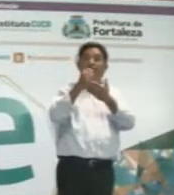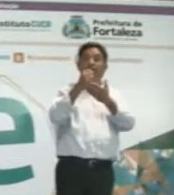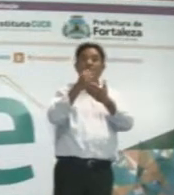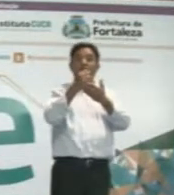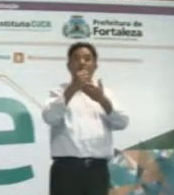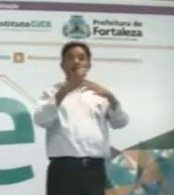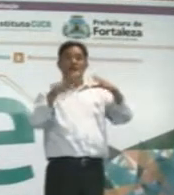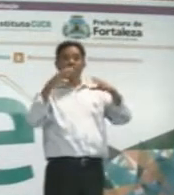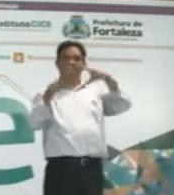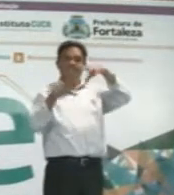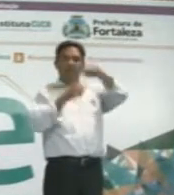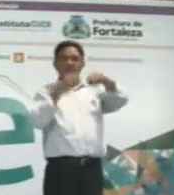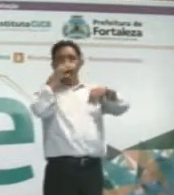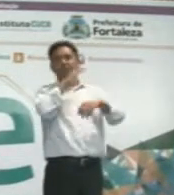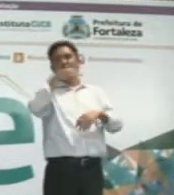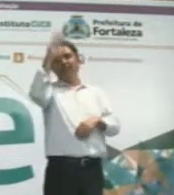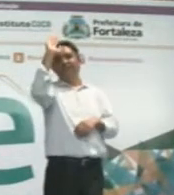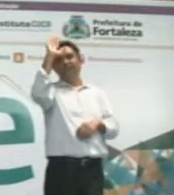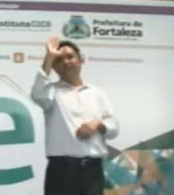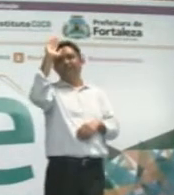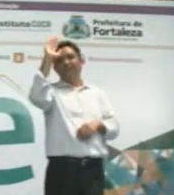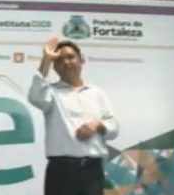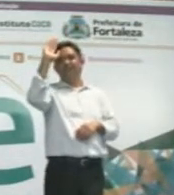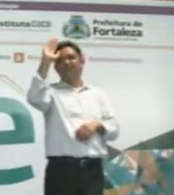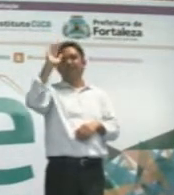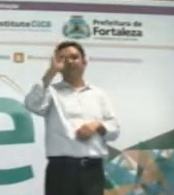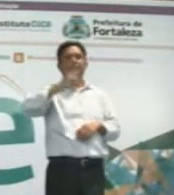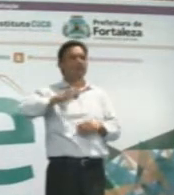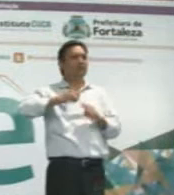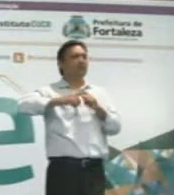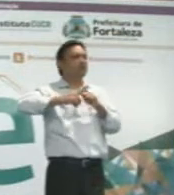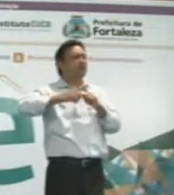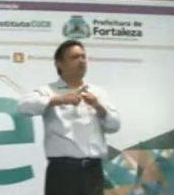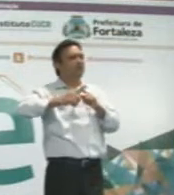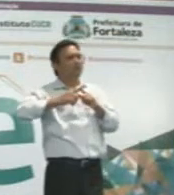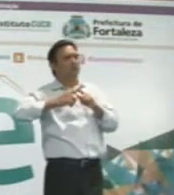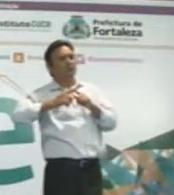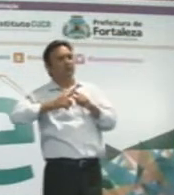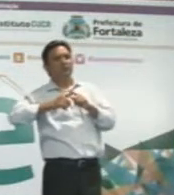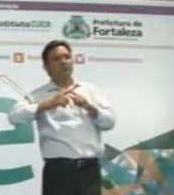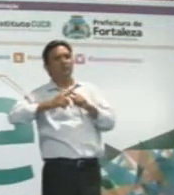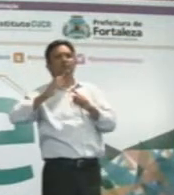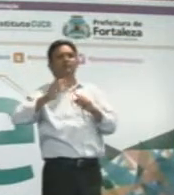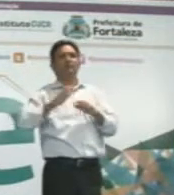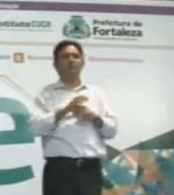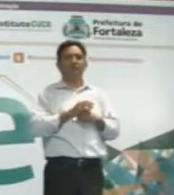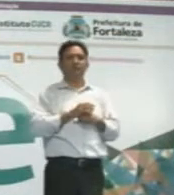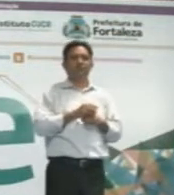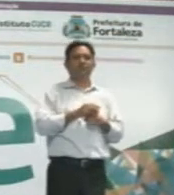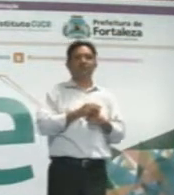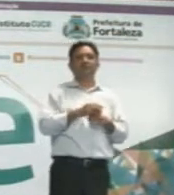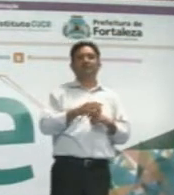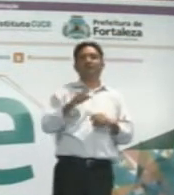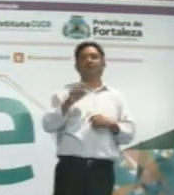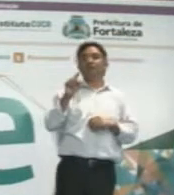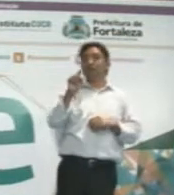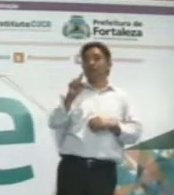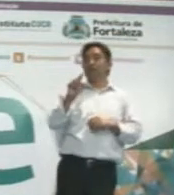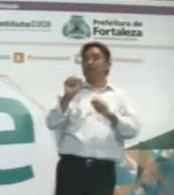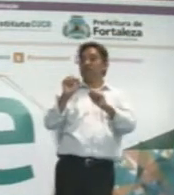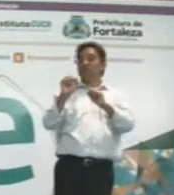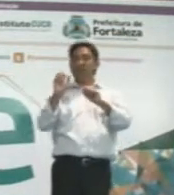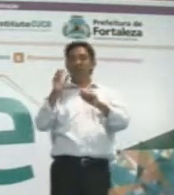da temperatura da Terra. Aí você traz uma série de comprometimentos, como o derretimento das calotas polares, né? Você altera